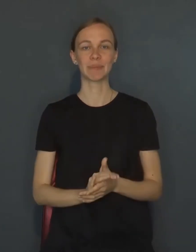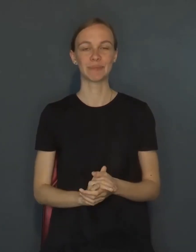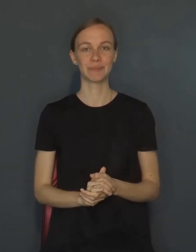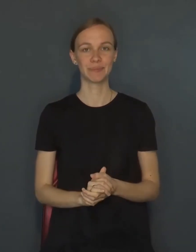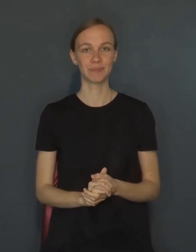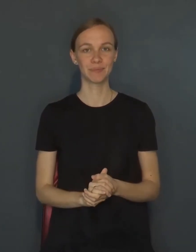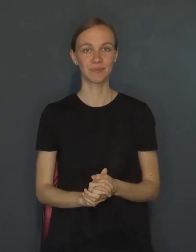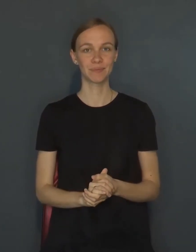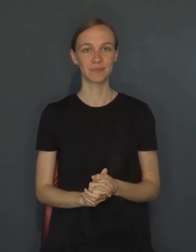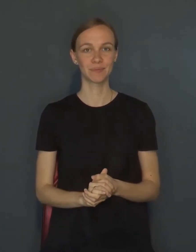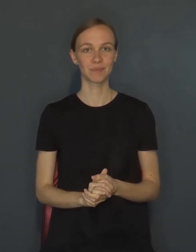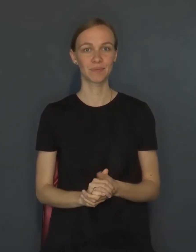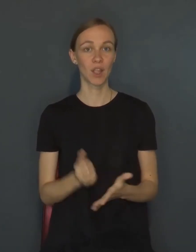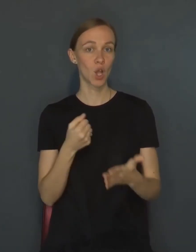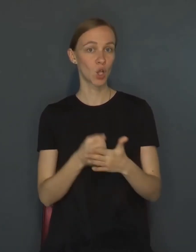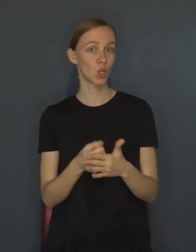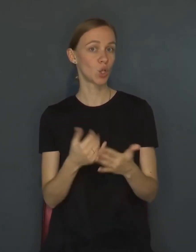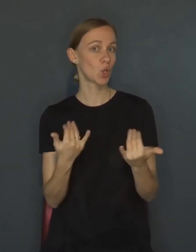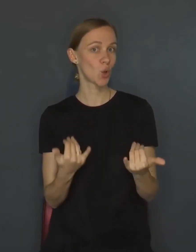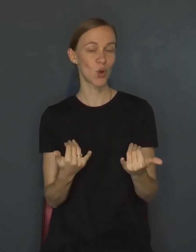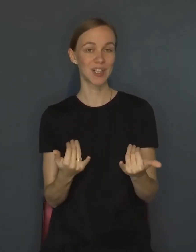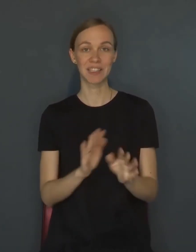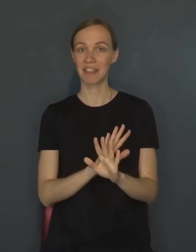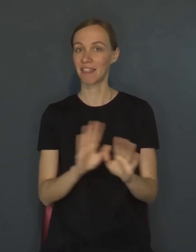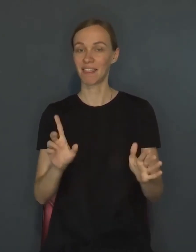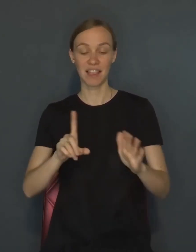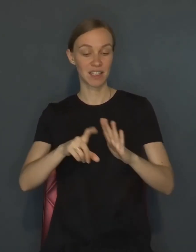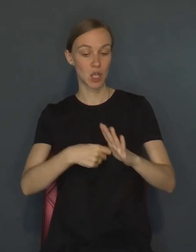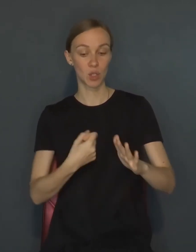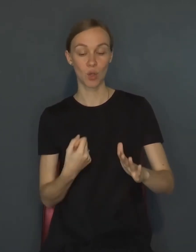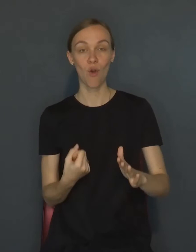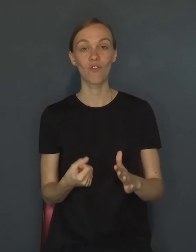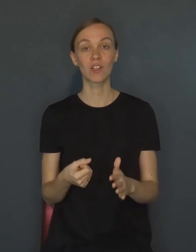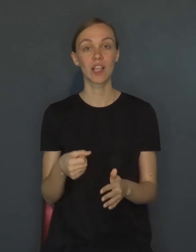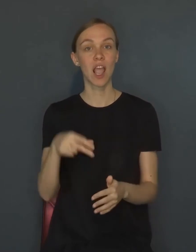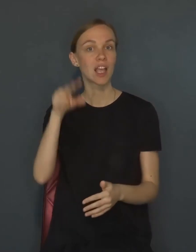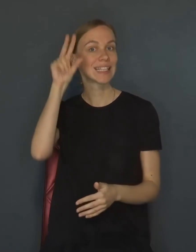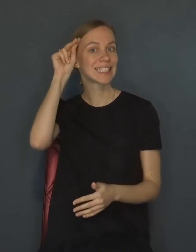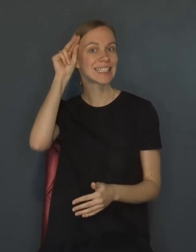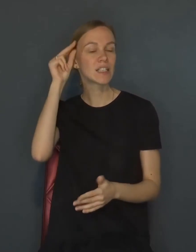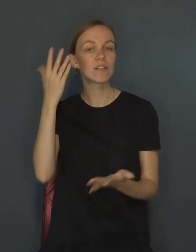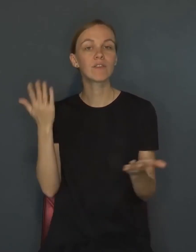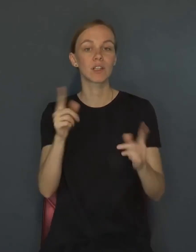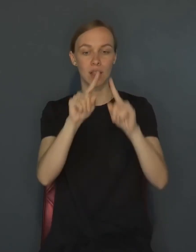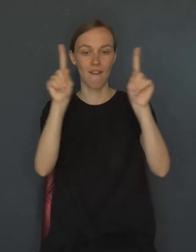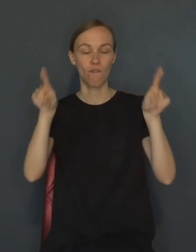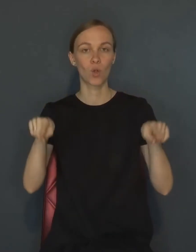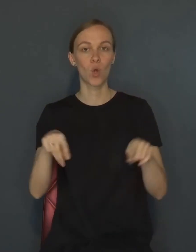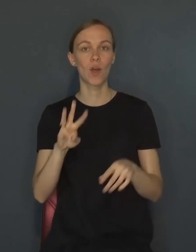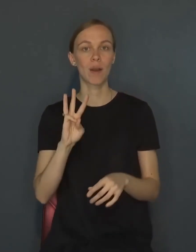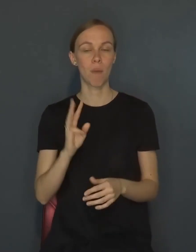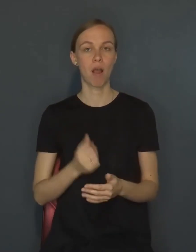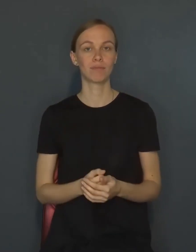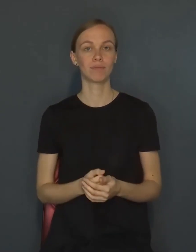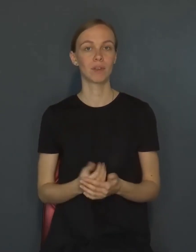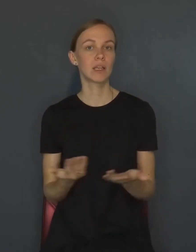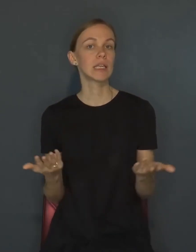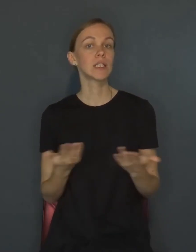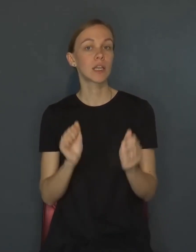Досі нез'ясованим залишається значення цифр навколо герба, які, можливо, означають